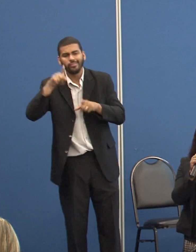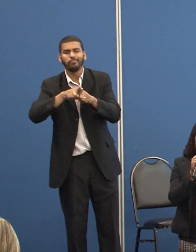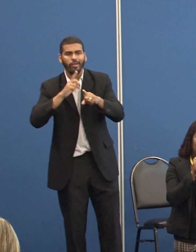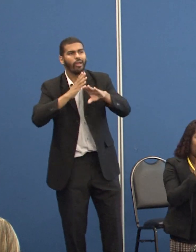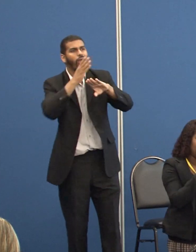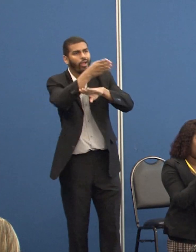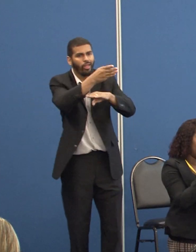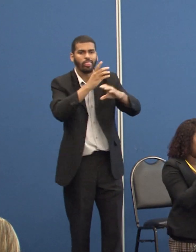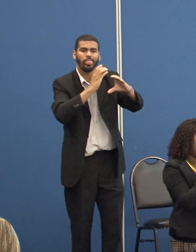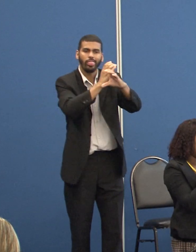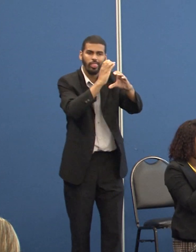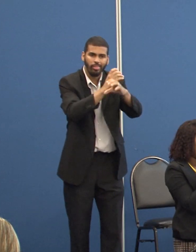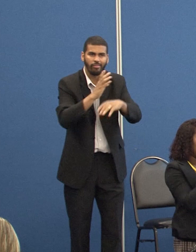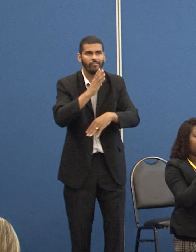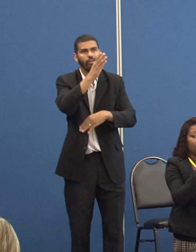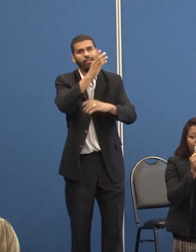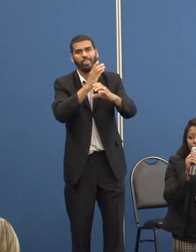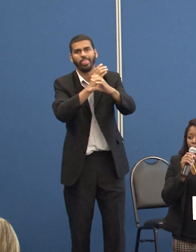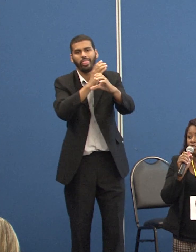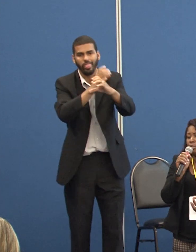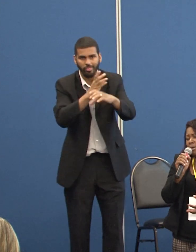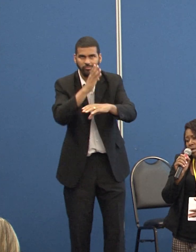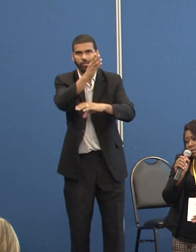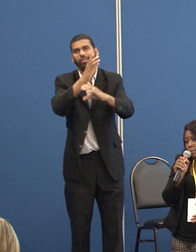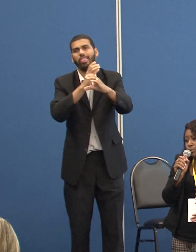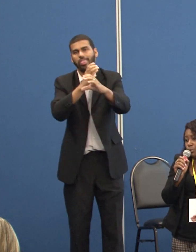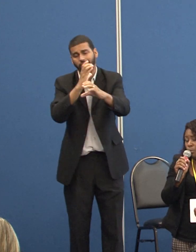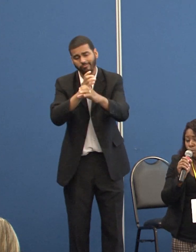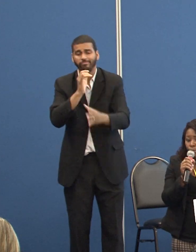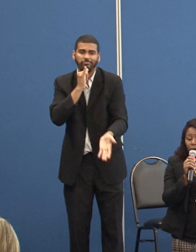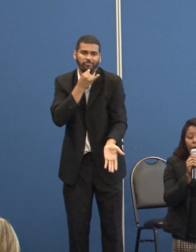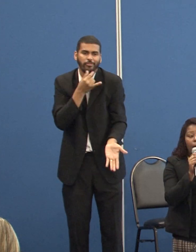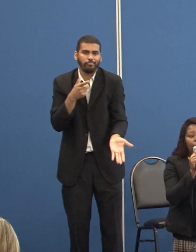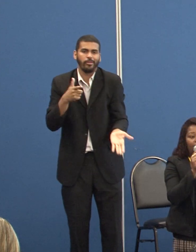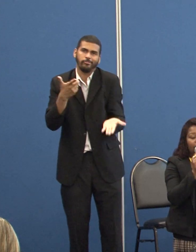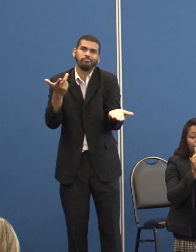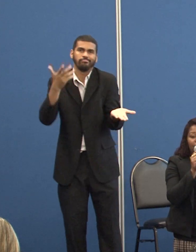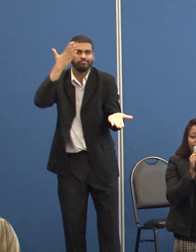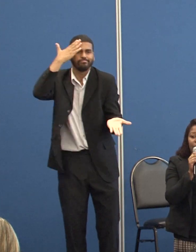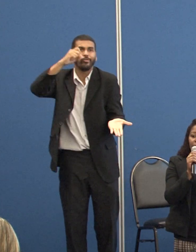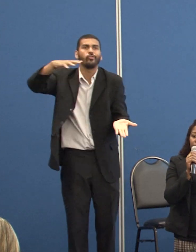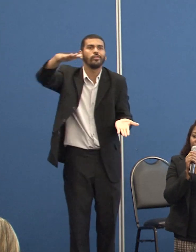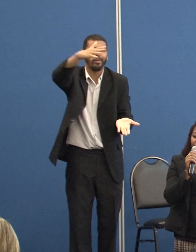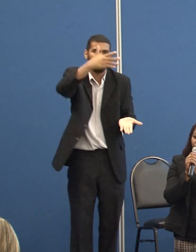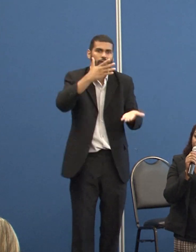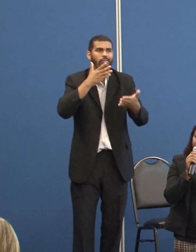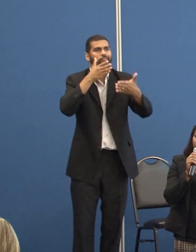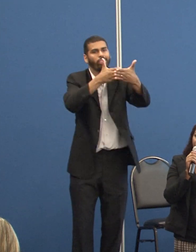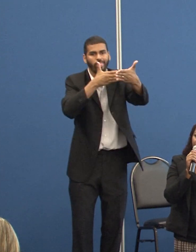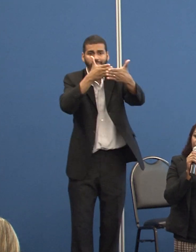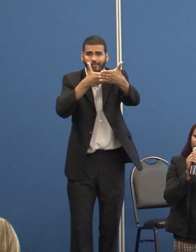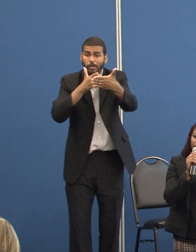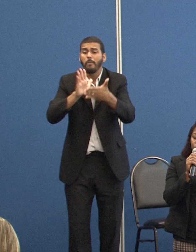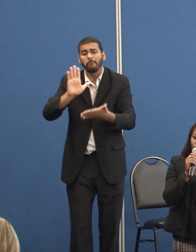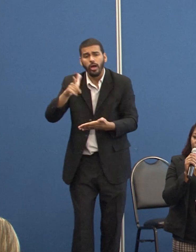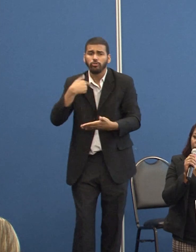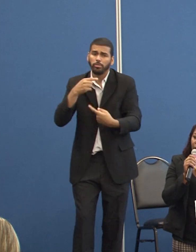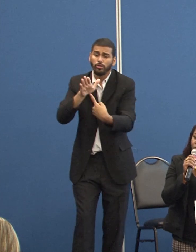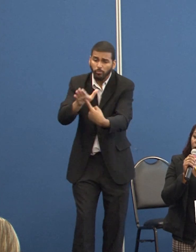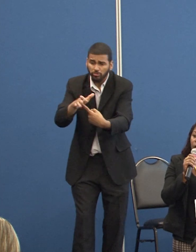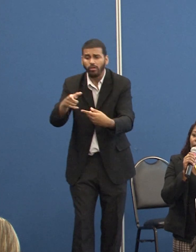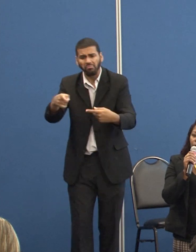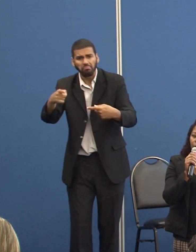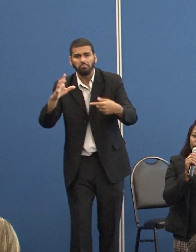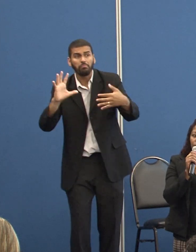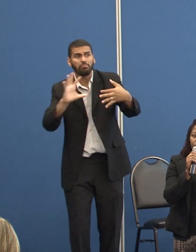vamos partir de um outro princípio, que infelizmente também ainda é muito comum, mas a gente precisa dar um ensino, oferecer um ensino de